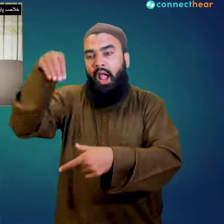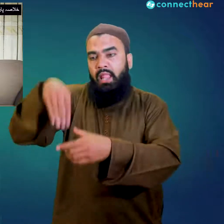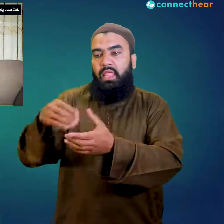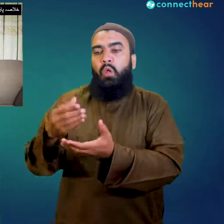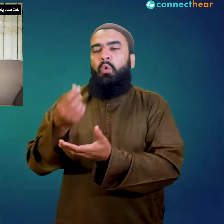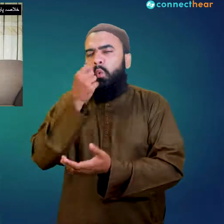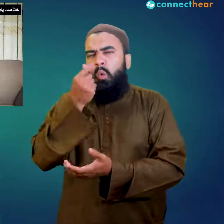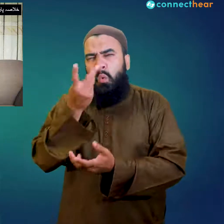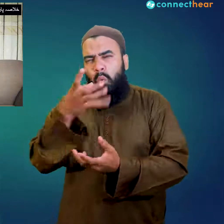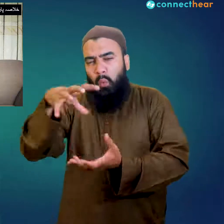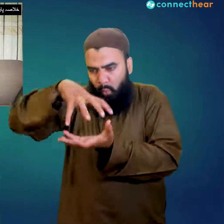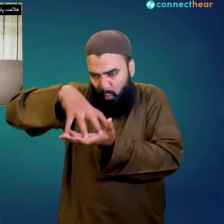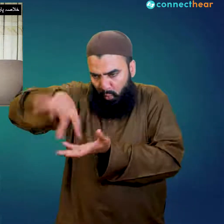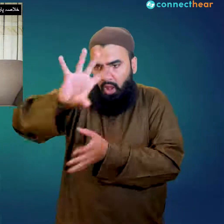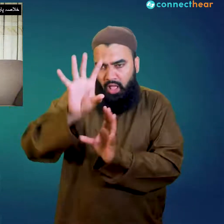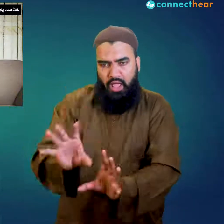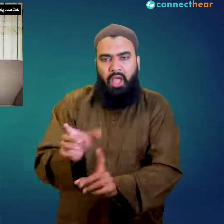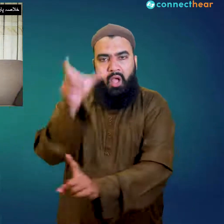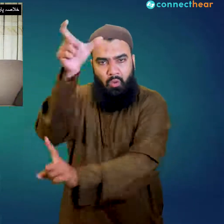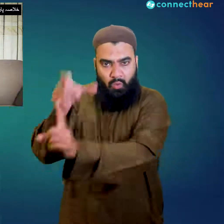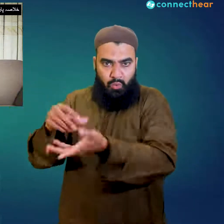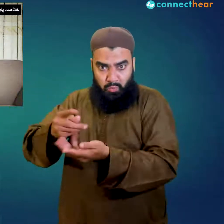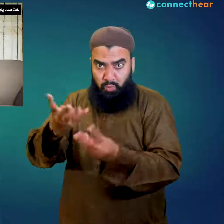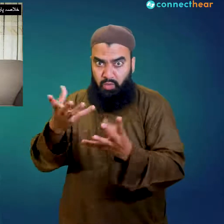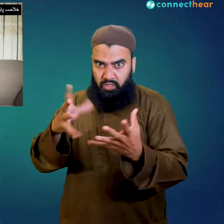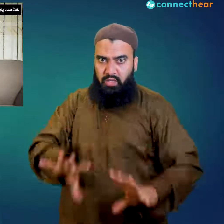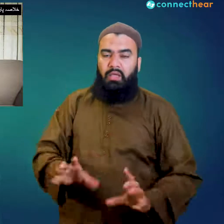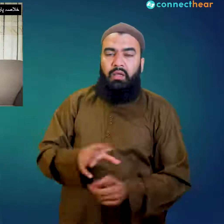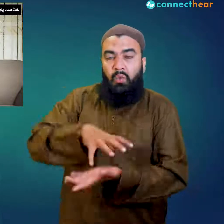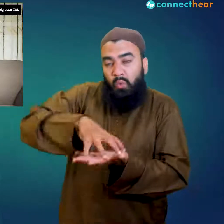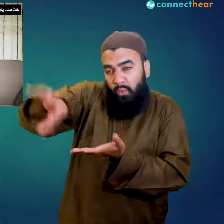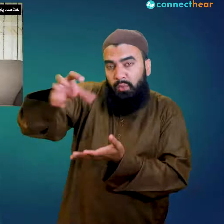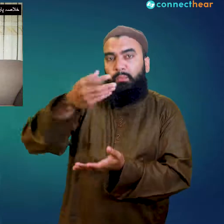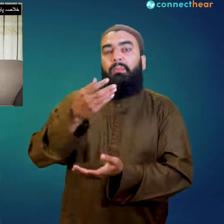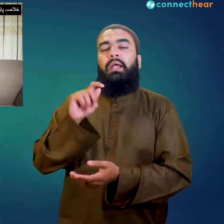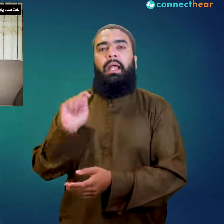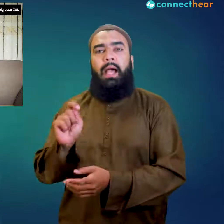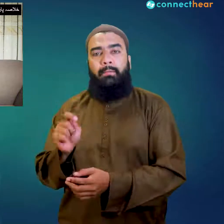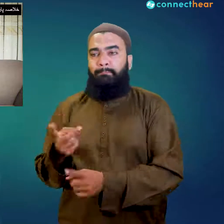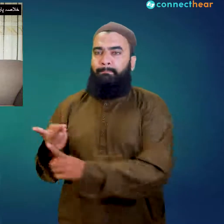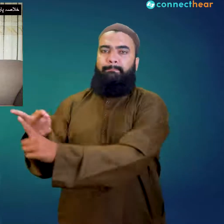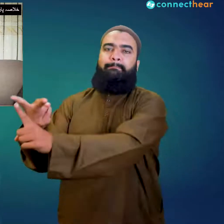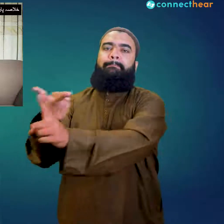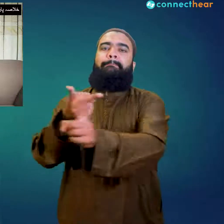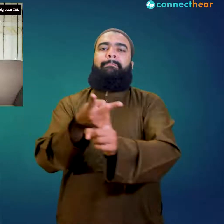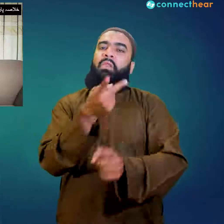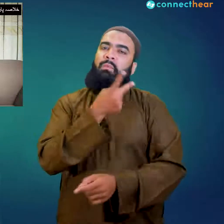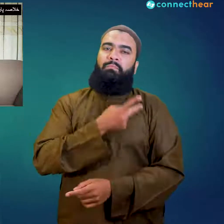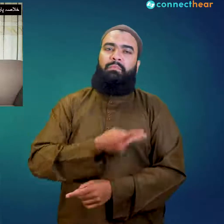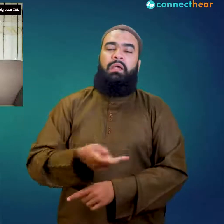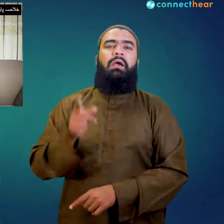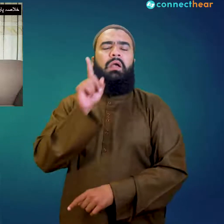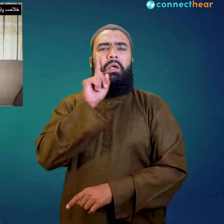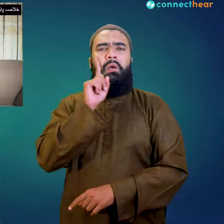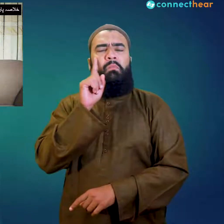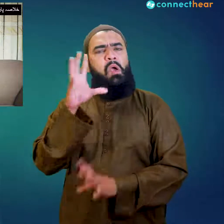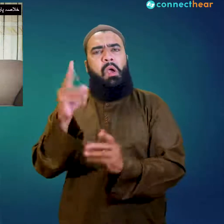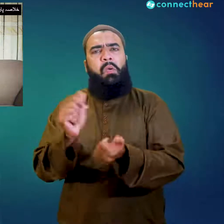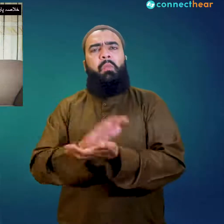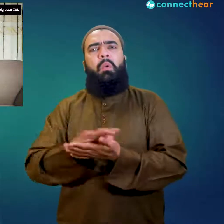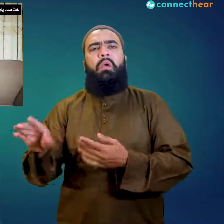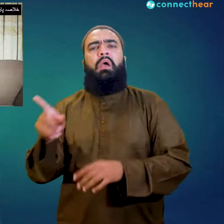ضرور قائم رہے گی جو امر بالمعروف اور نہی عن المنکر کا فریضہ قیامت تک ادا کرتی رہے